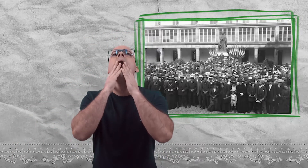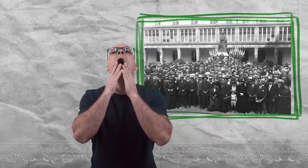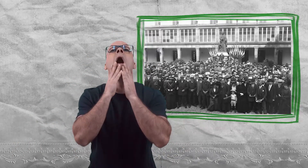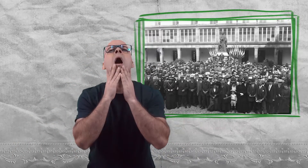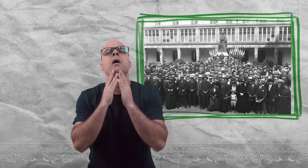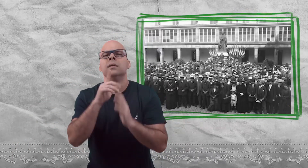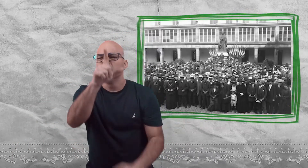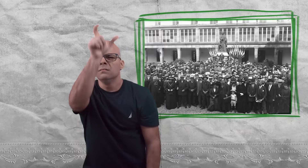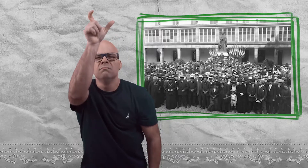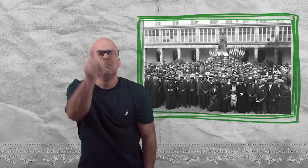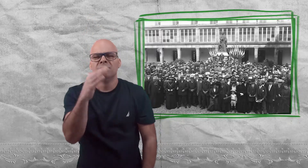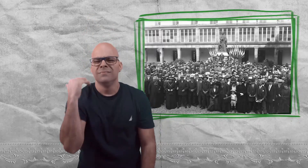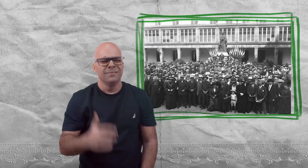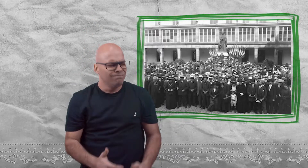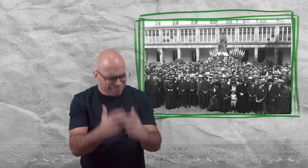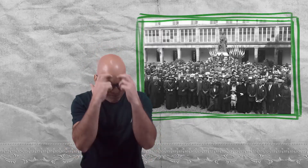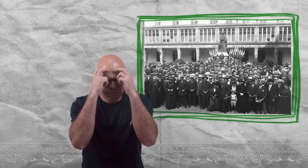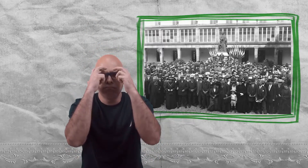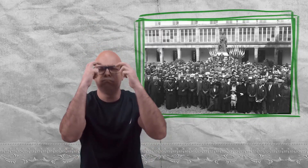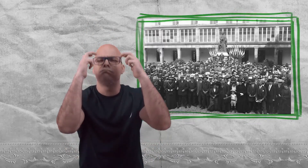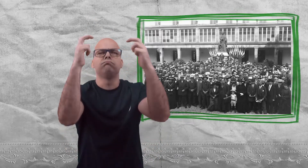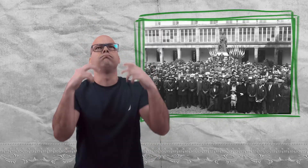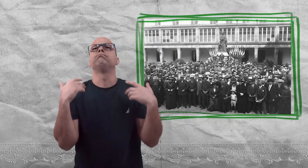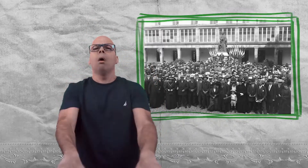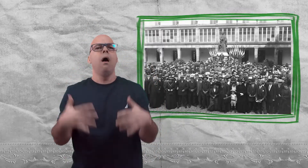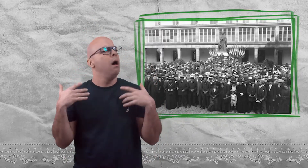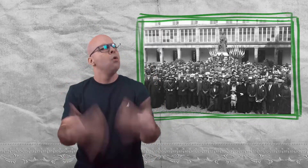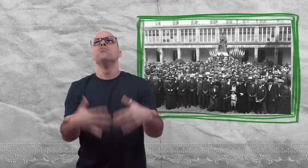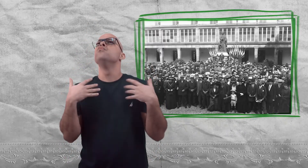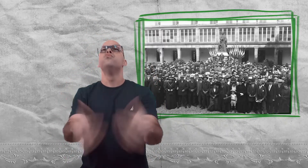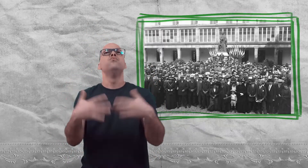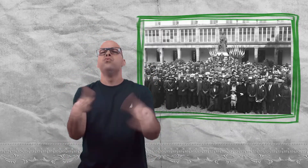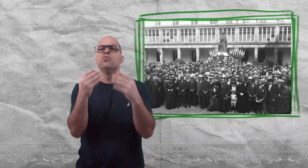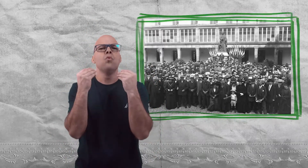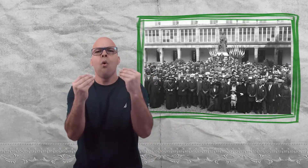atenção, admirados, porque ela era uma mulher inteligentíssima.